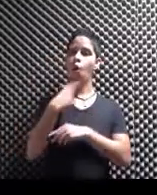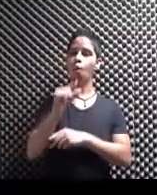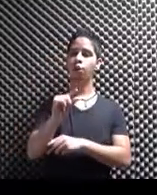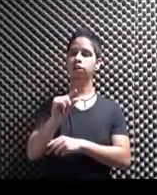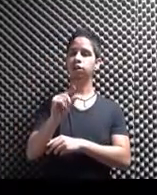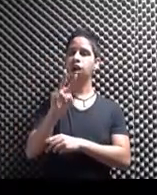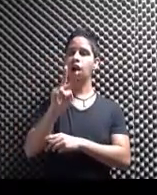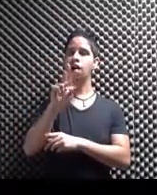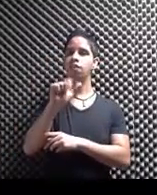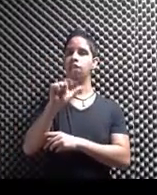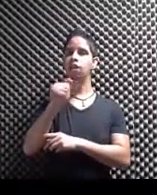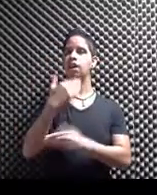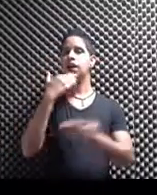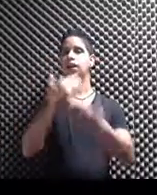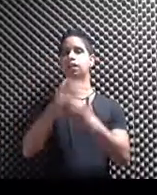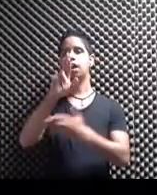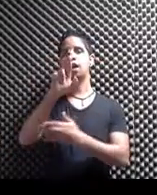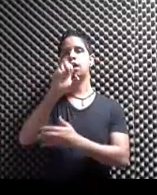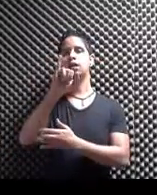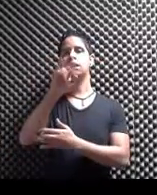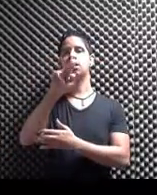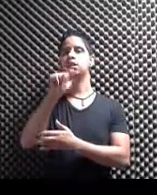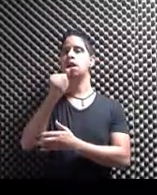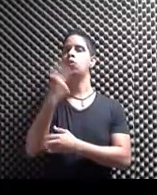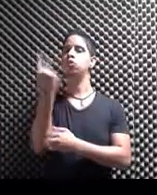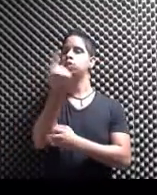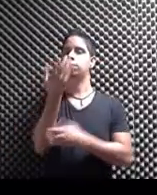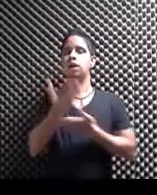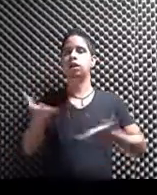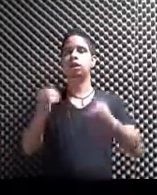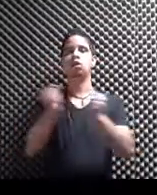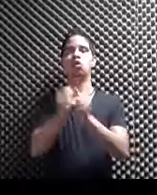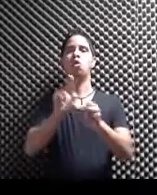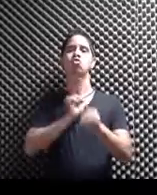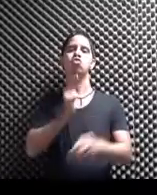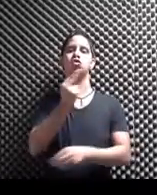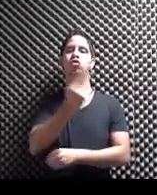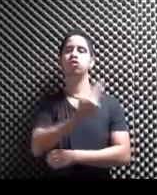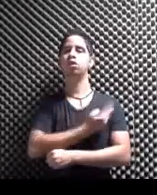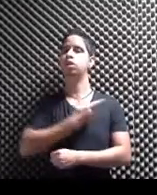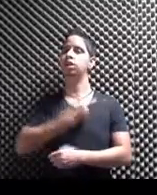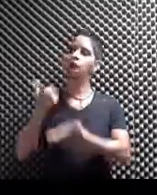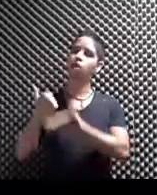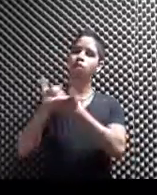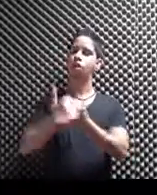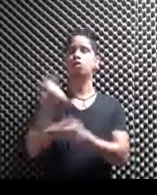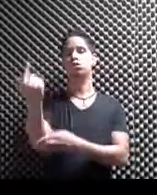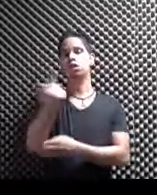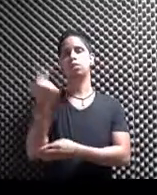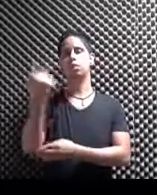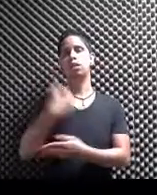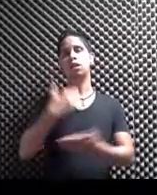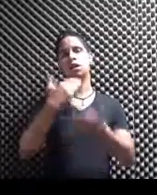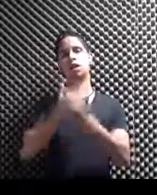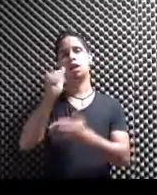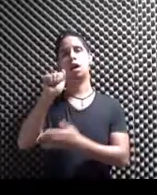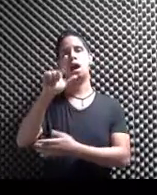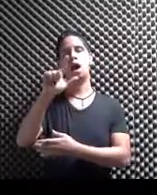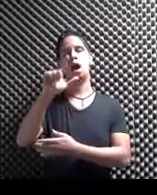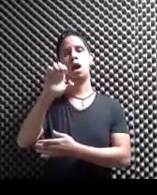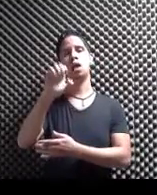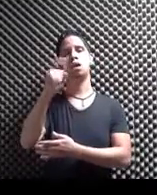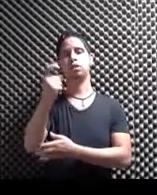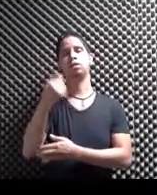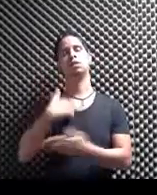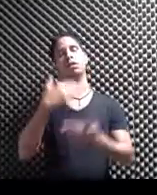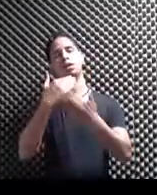gracias Reina por siempre estar aquí con nosotros y ayudarnos siempre gracias Alex gracias